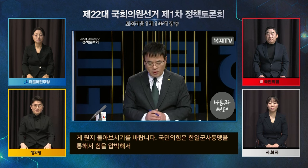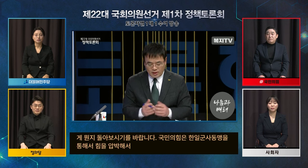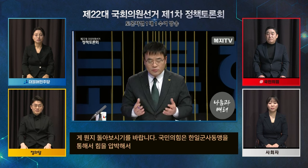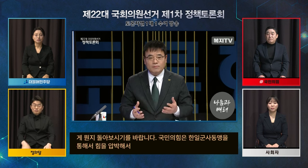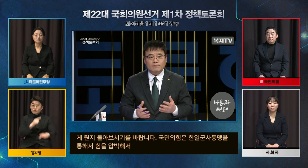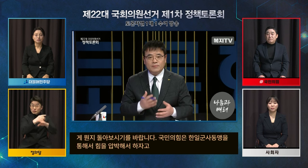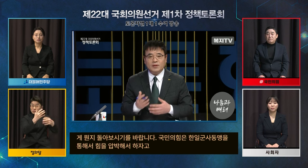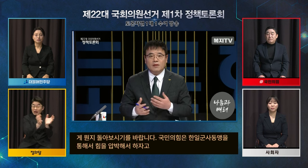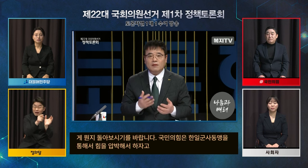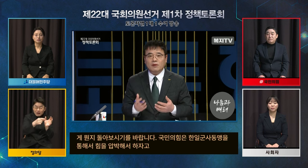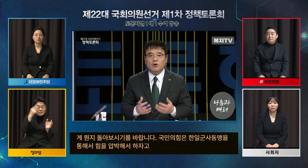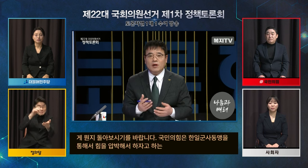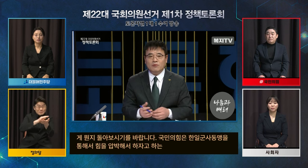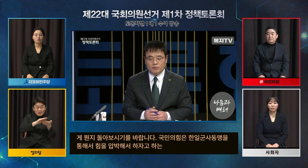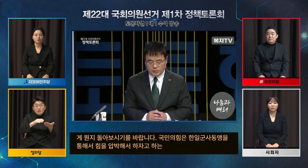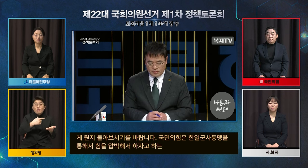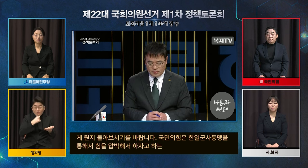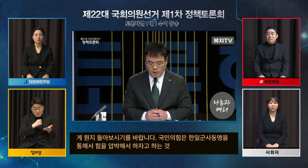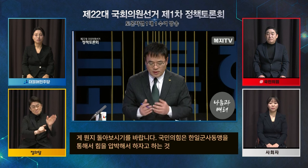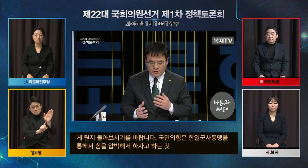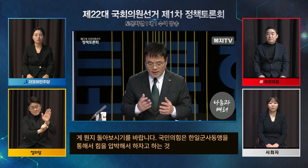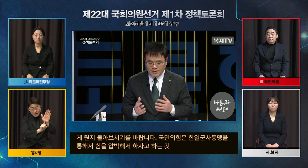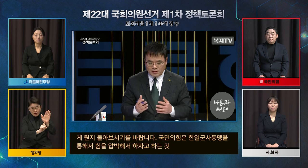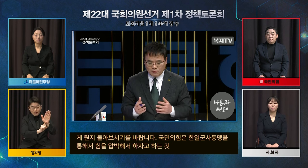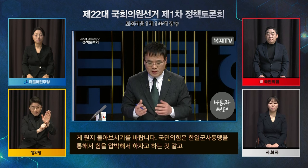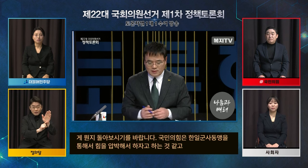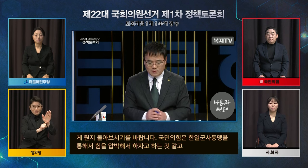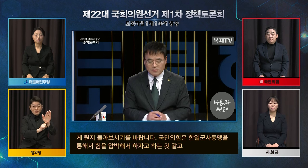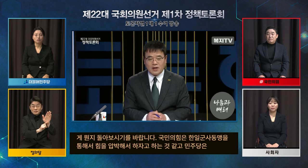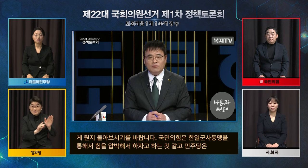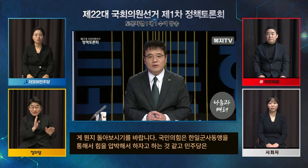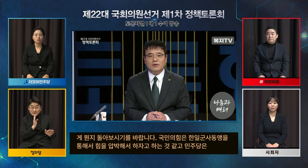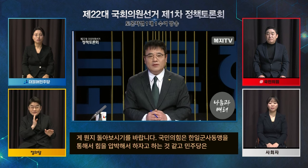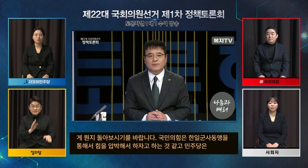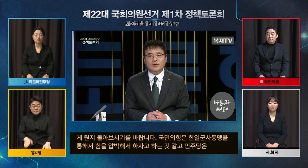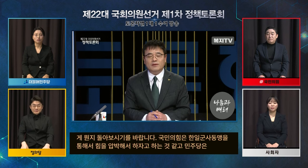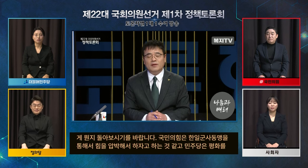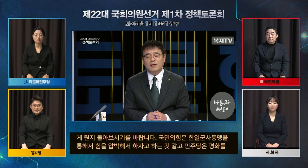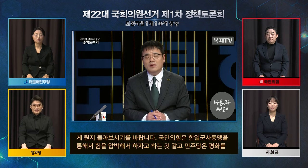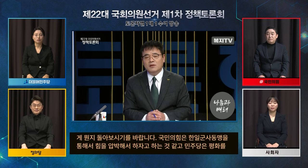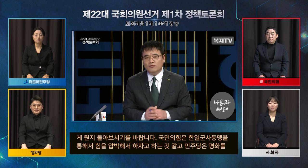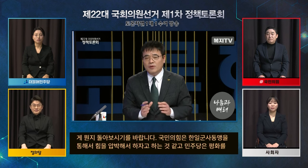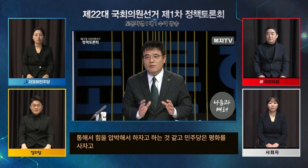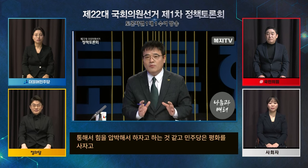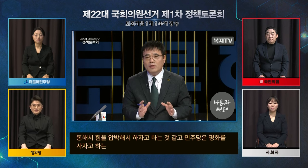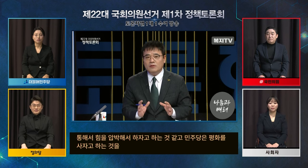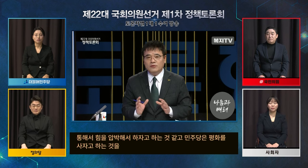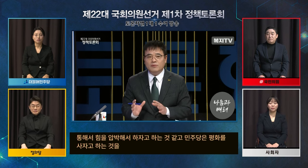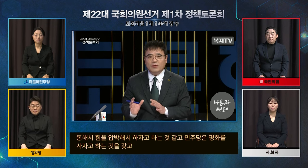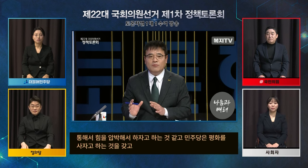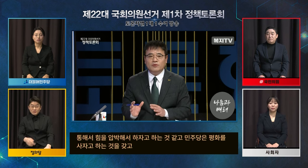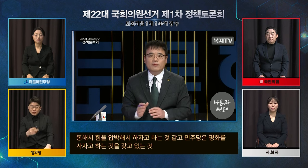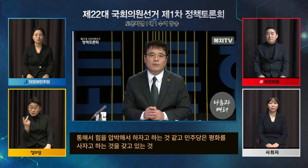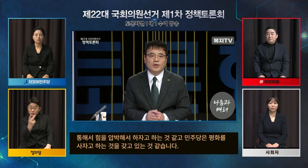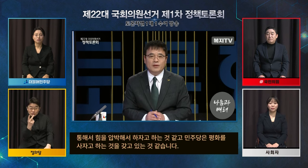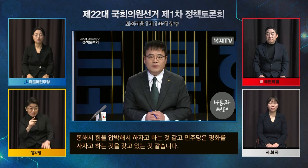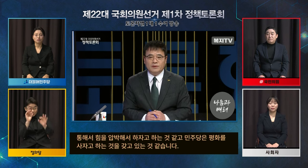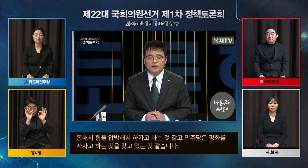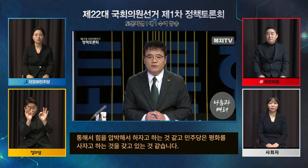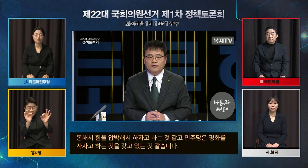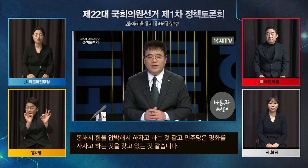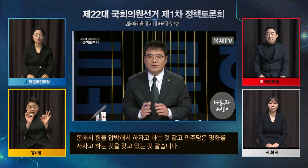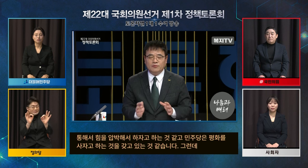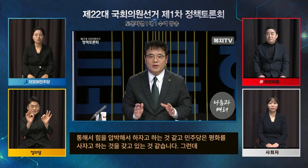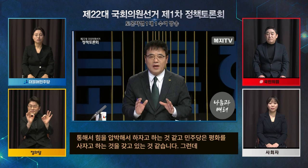평화를 좀 회복하고 또 평화를 사자고 하는 걸 갖고 있는 것 같습니다. 그런데 둘 다 보면 현재 북한 모습을 보면